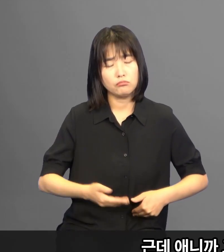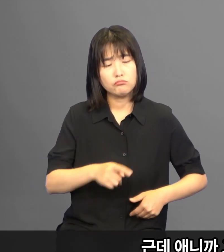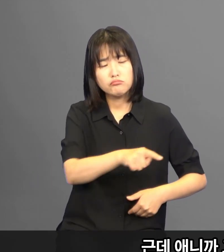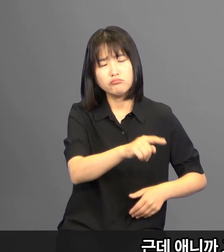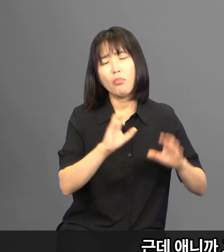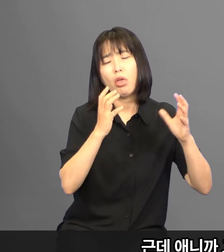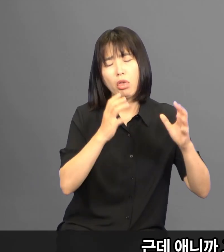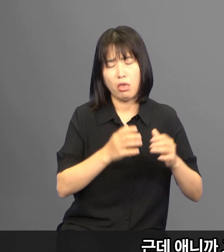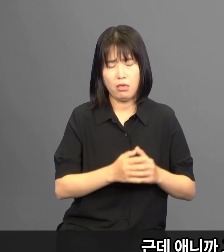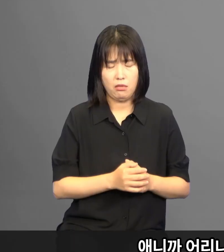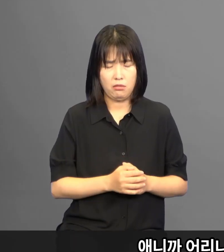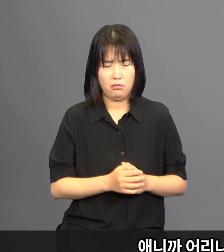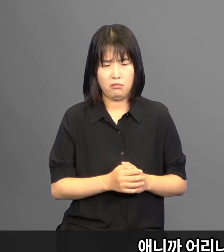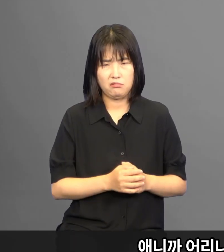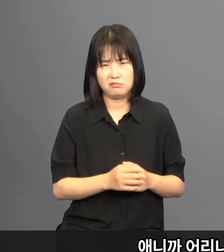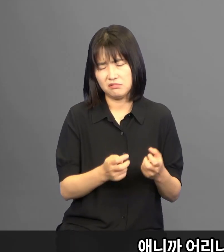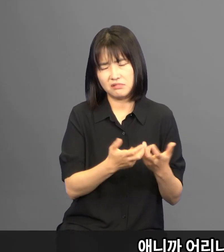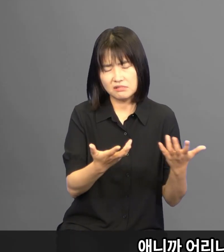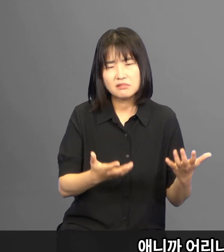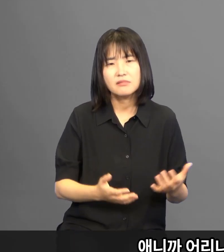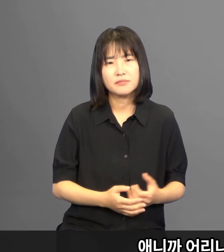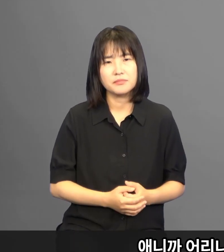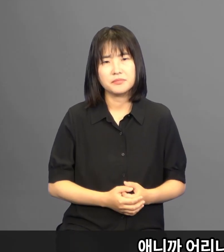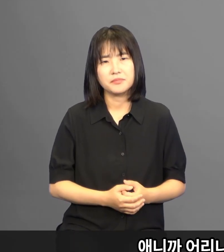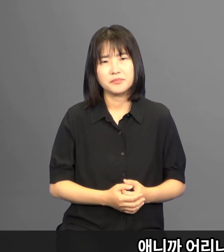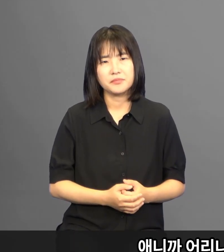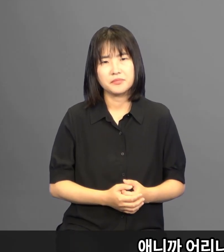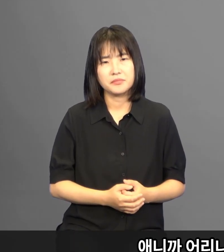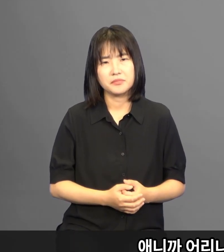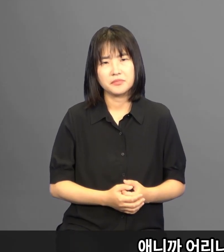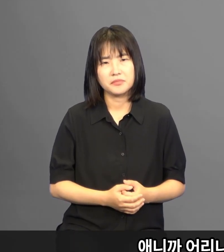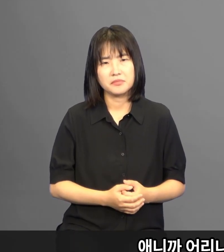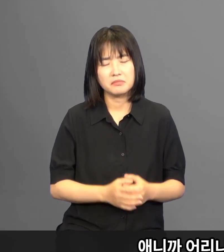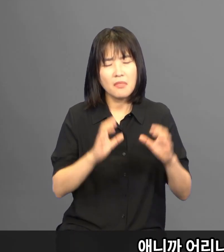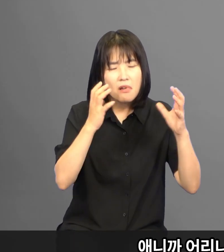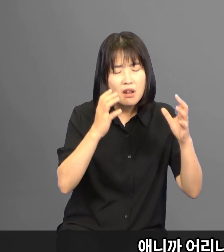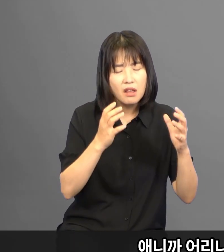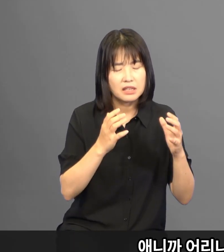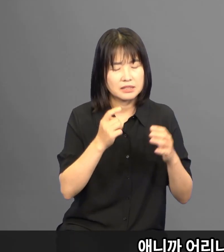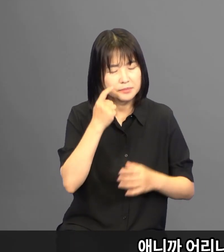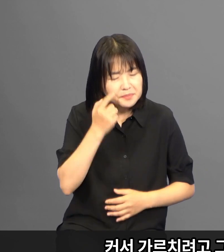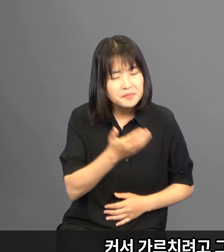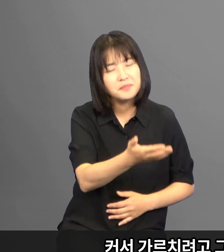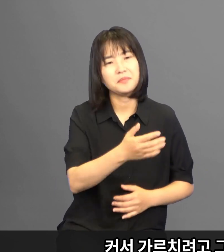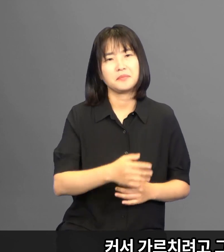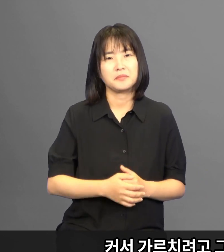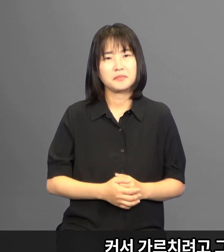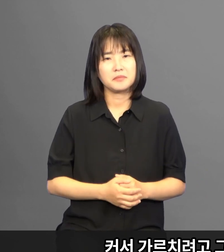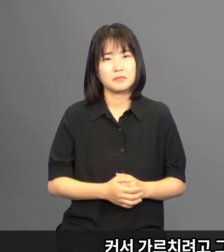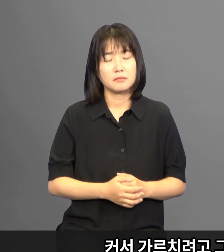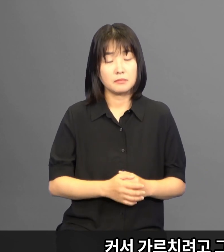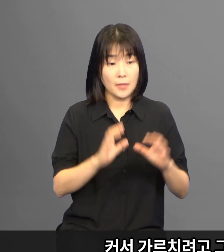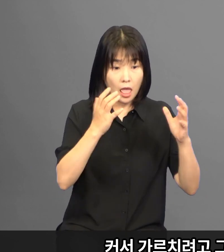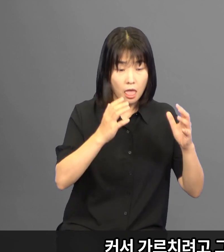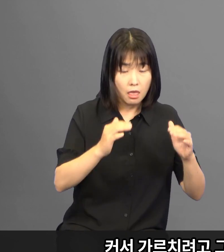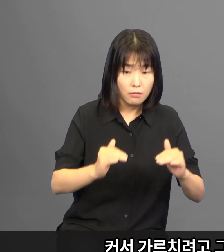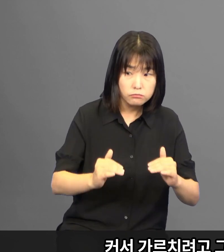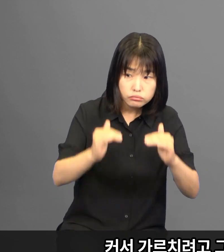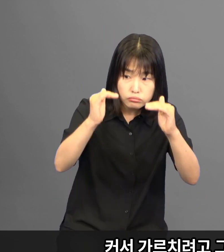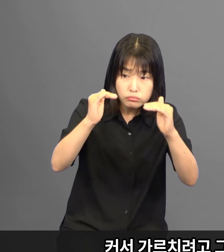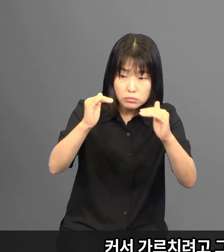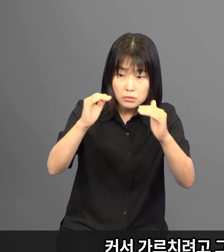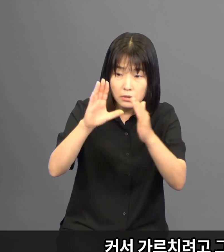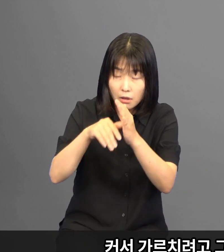그렇지 뭐 다 놔줘. 애니까, 어리니까 그렇다는 거예요. 커서 가르치려고 그러면 애들이